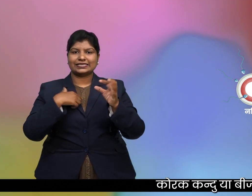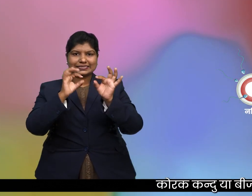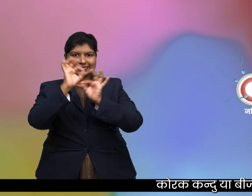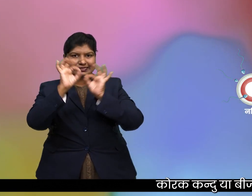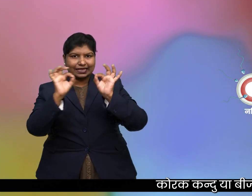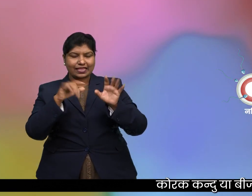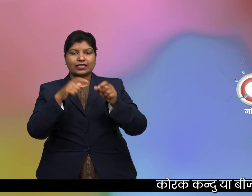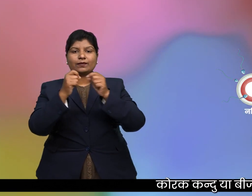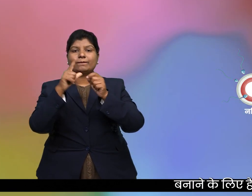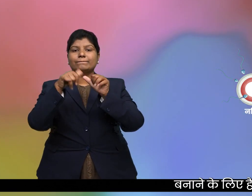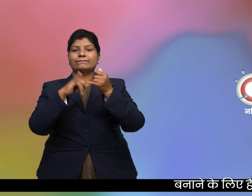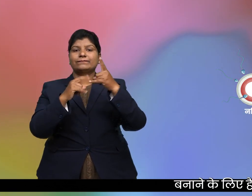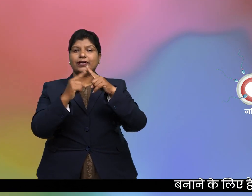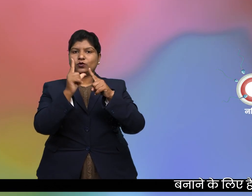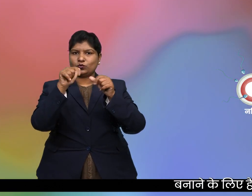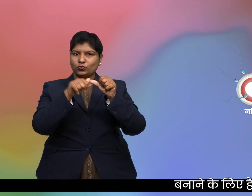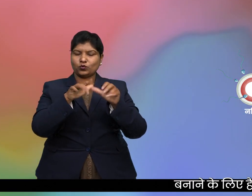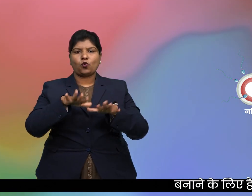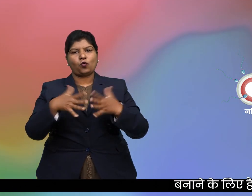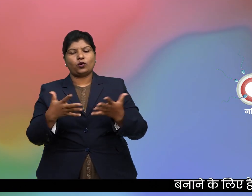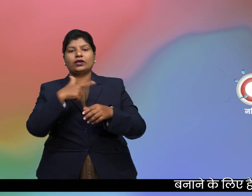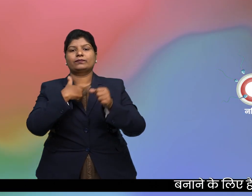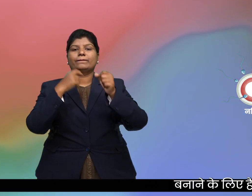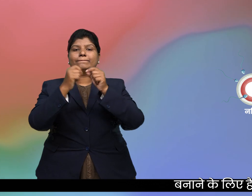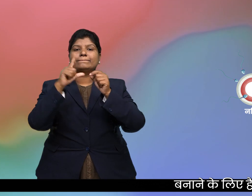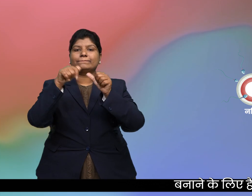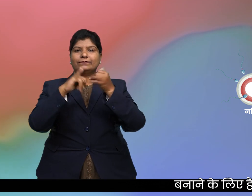या बीजपुटी बनाने के लिए है।